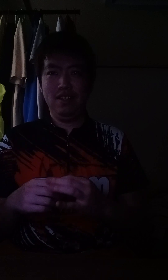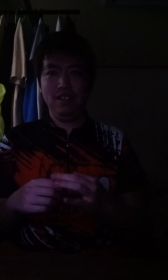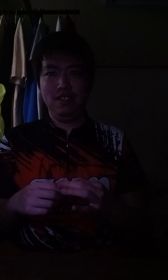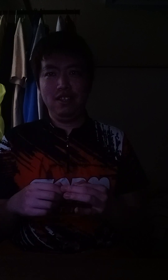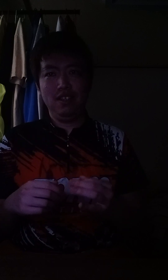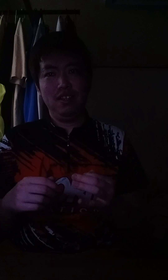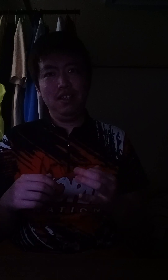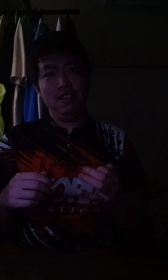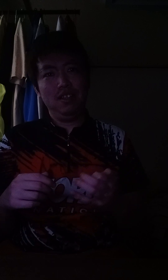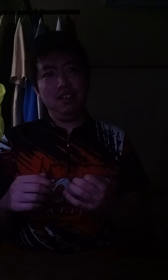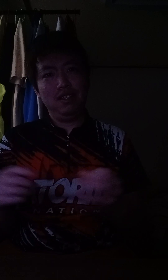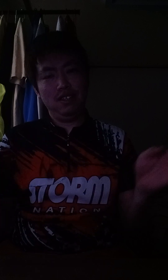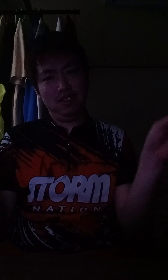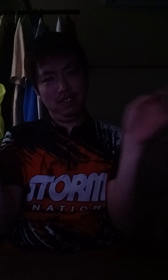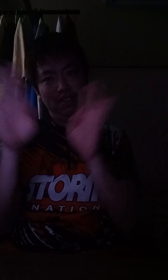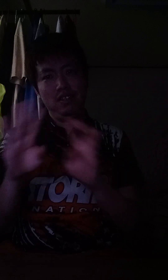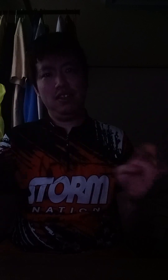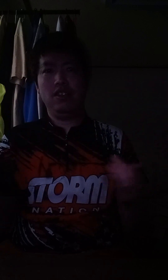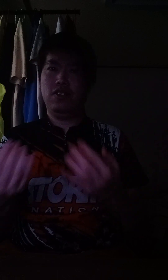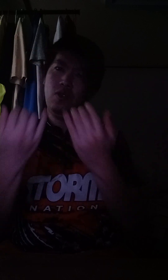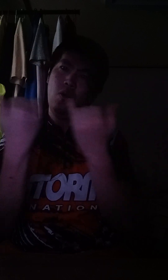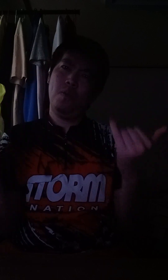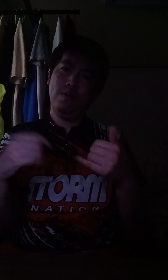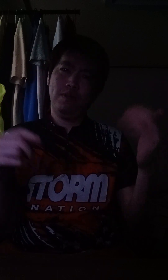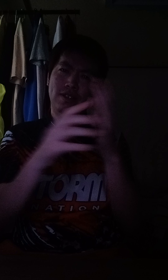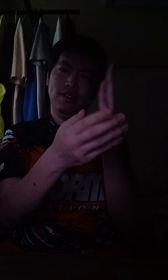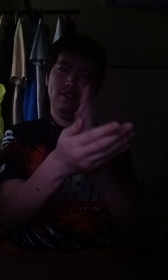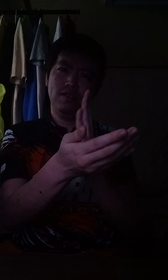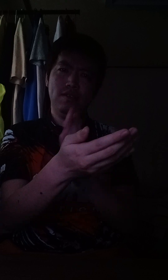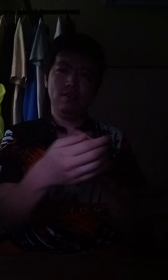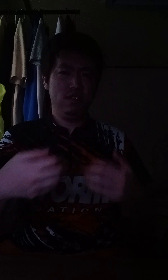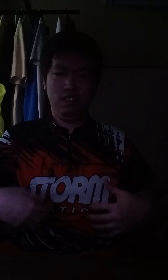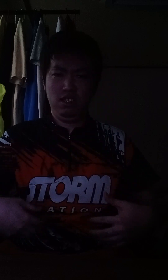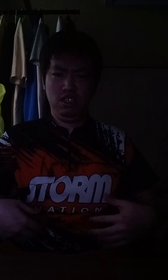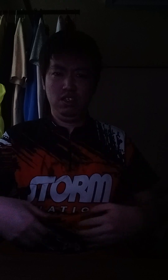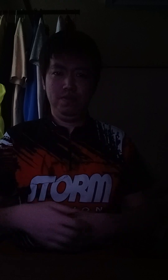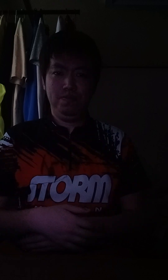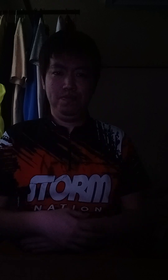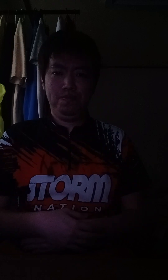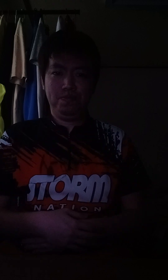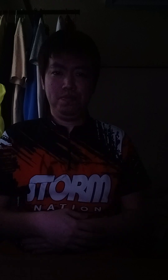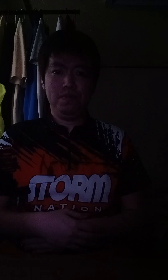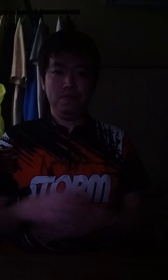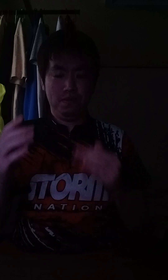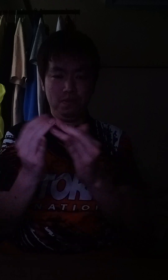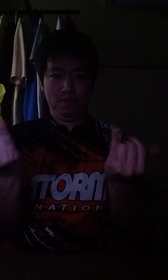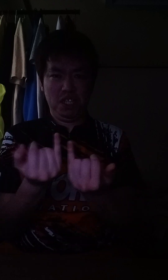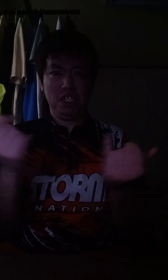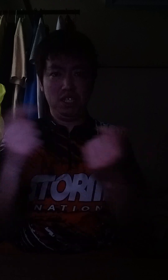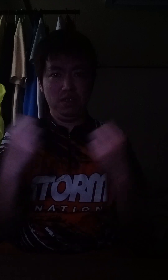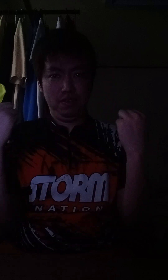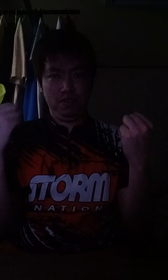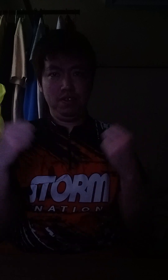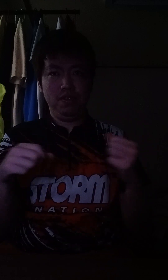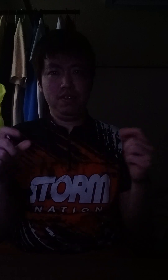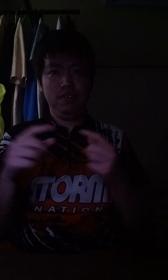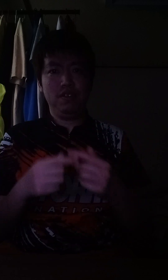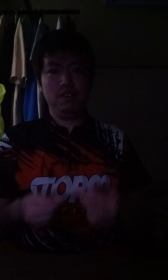가면 늦은 밤이 돼서도 엄마 아빠는 잠시도 쉴 틈이 없습니다. 서로가 지치고 힘든 걸 알기에